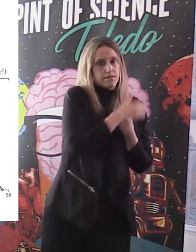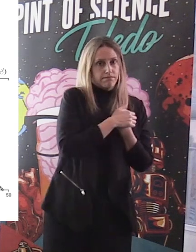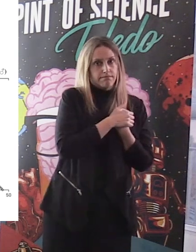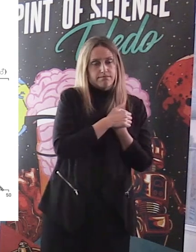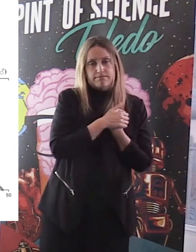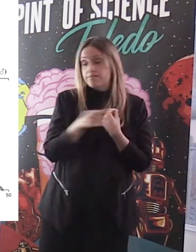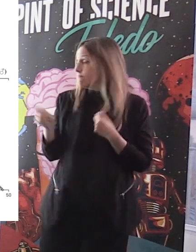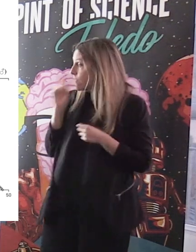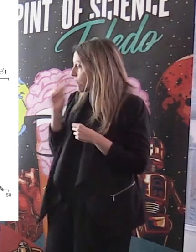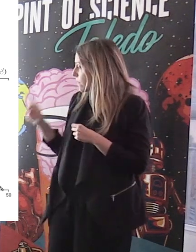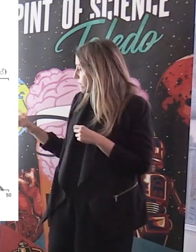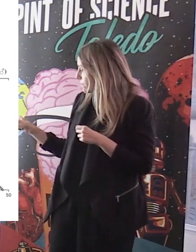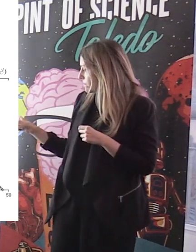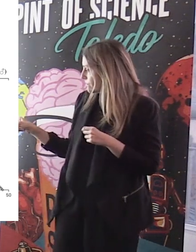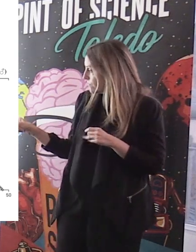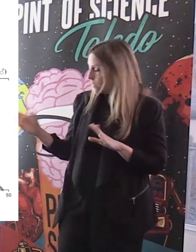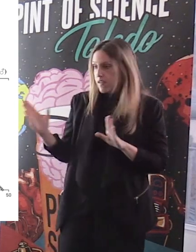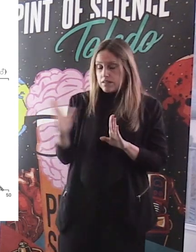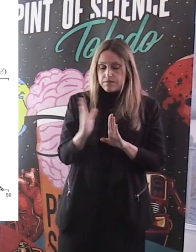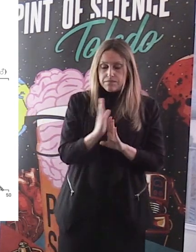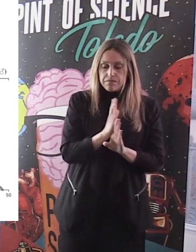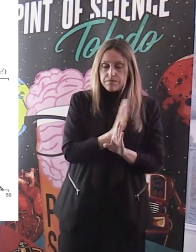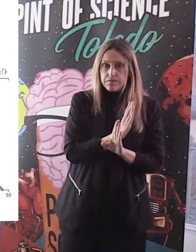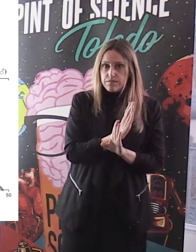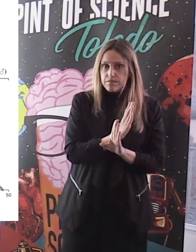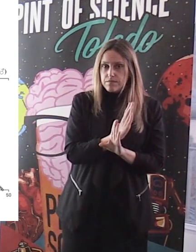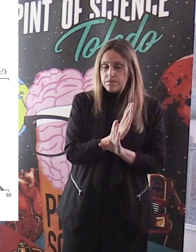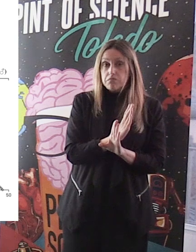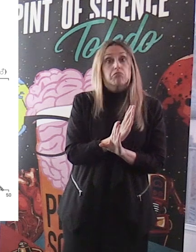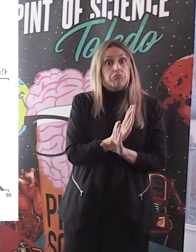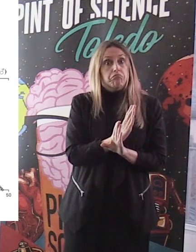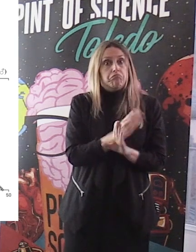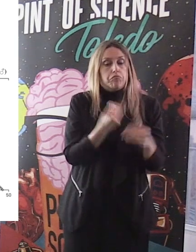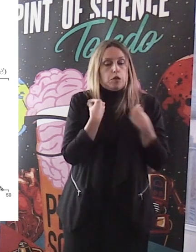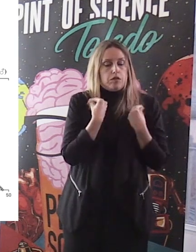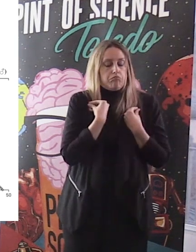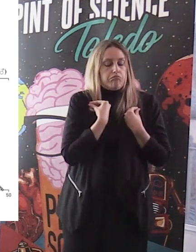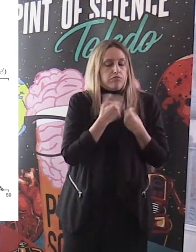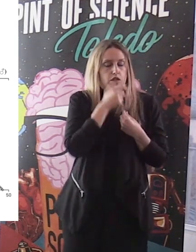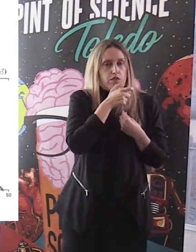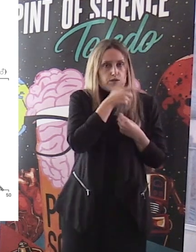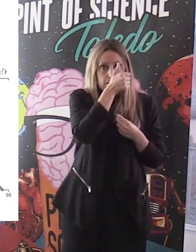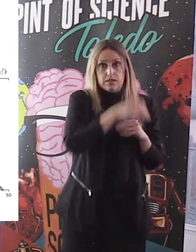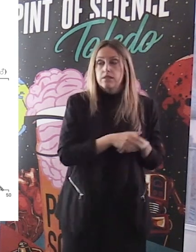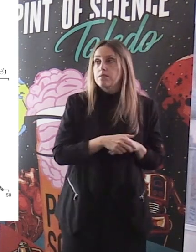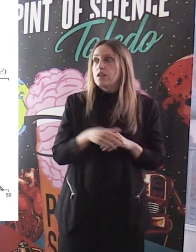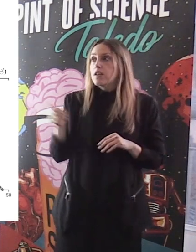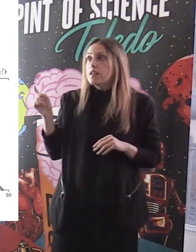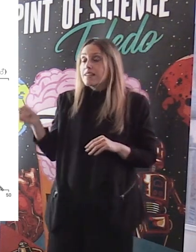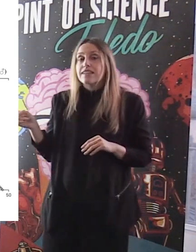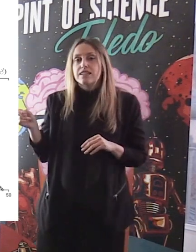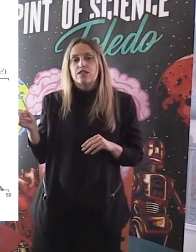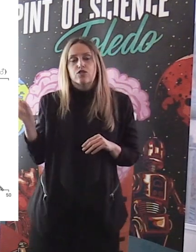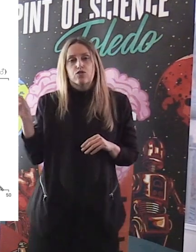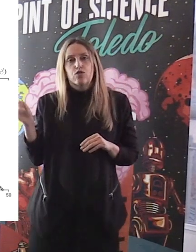la curva se desplaza a la derecha, alcanzan una longevidad. Y esto se ha replicado